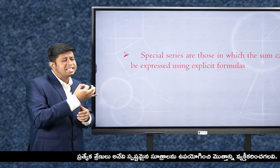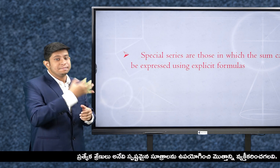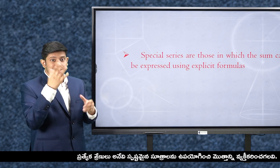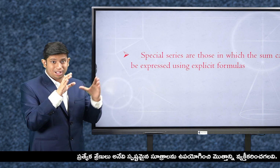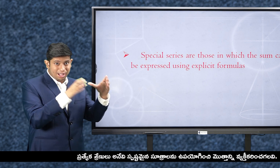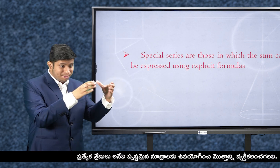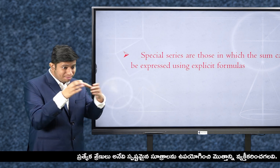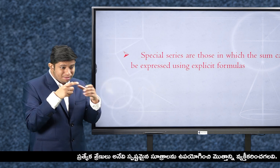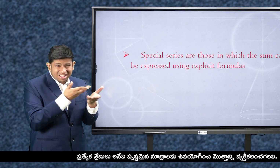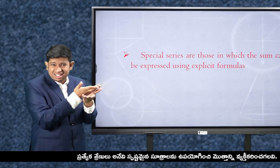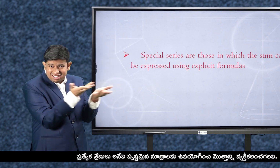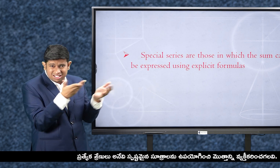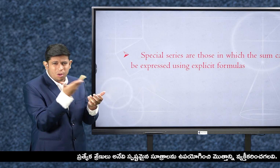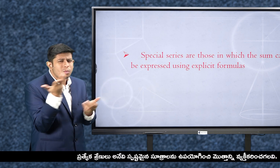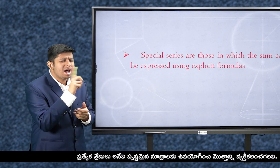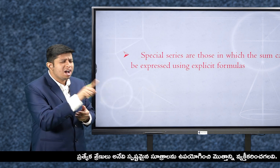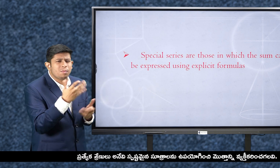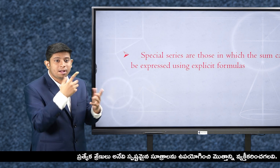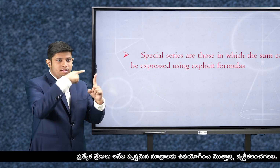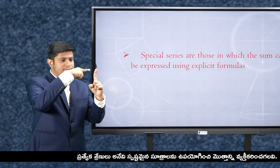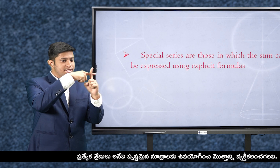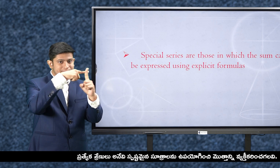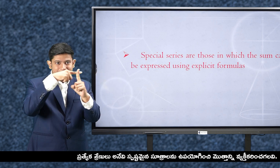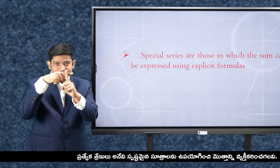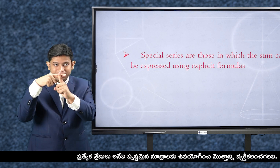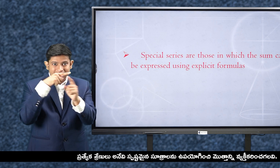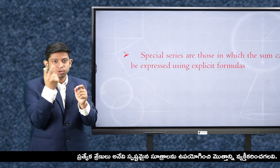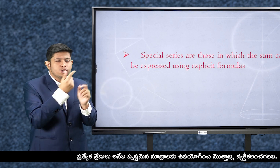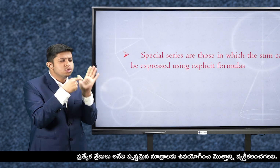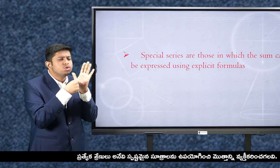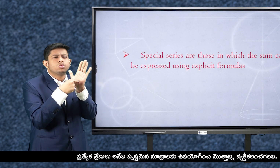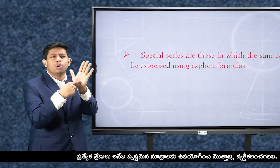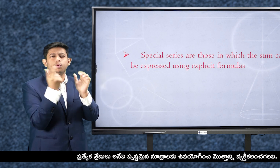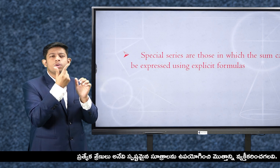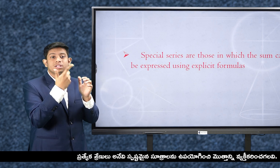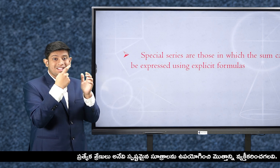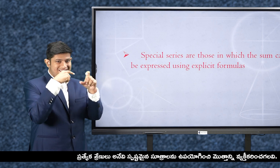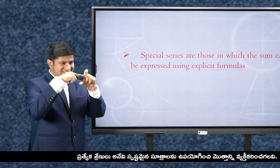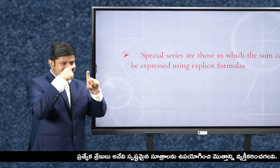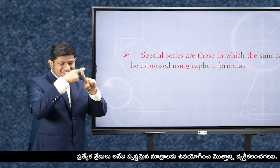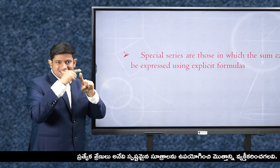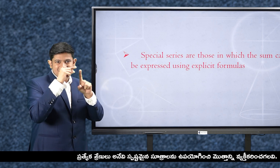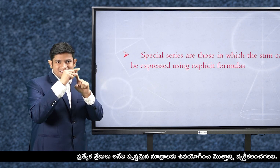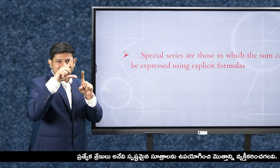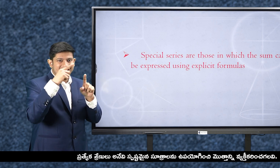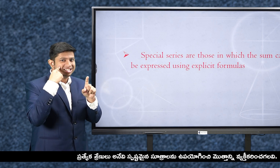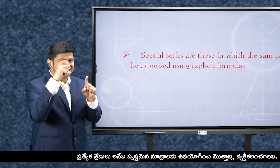ప్రత్యేక శ్రేణులు అనేవి స్పష్టమైన సూత్రాలను ఉపయోగించి మొత్తాన్ని వ్యక్తీకరించగలవి.